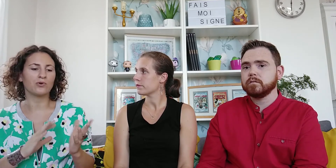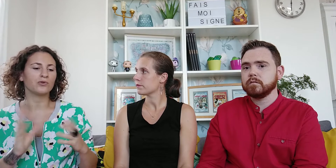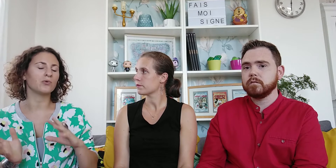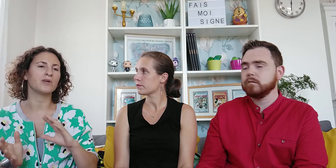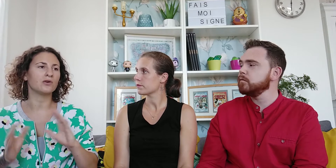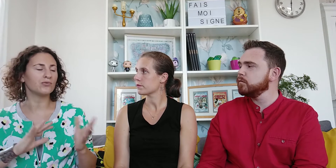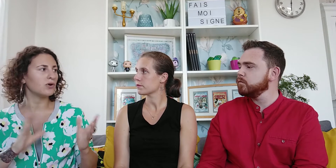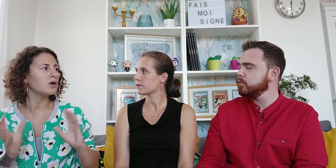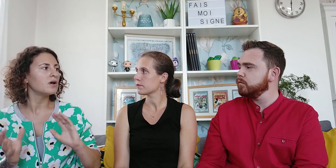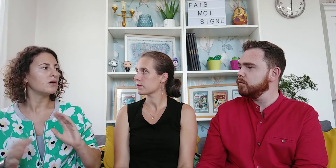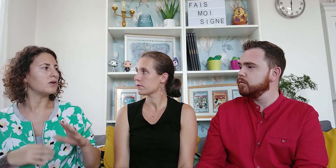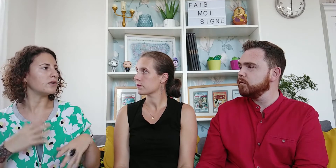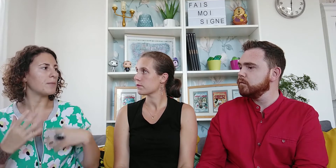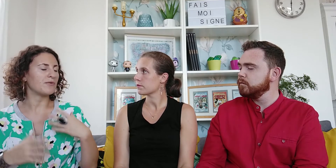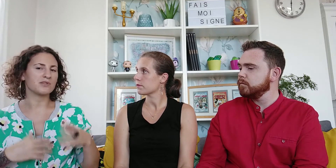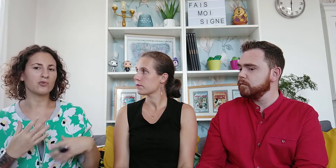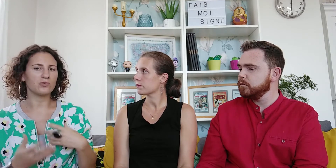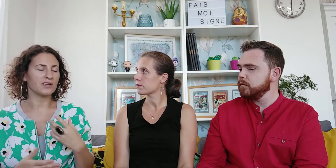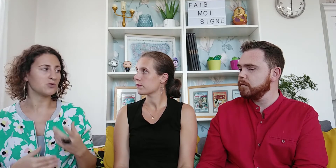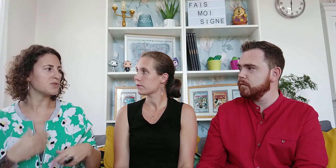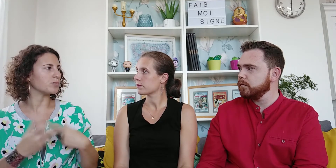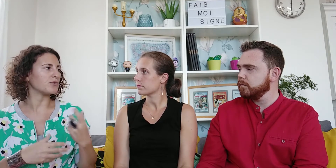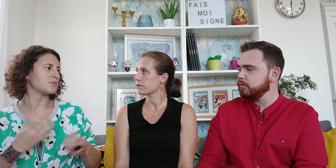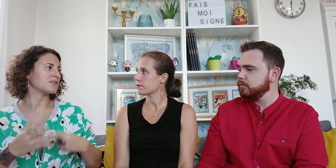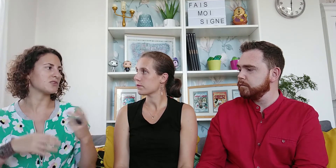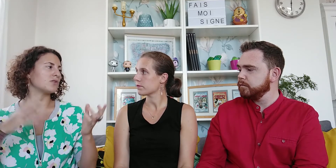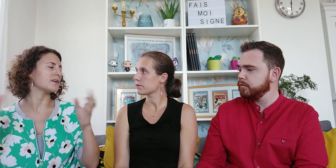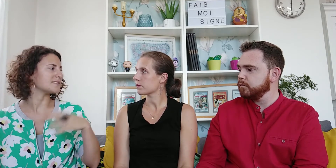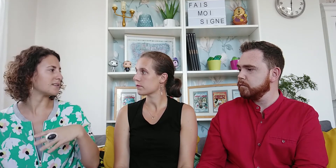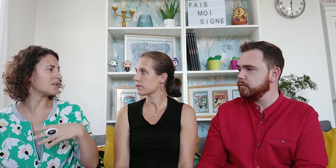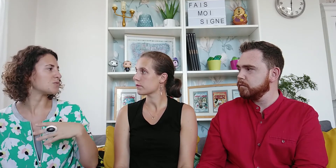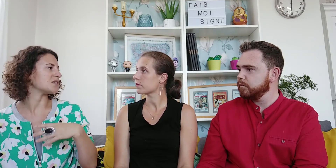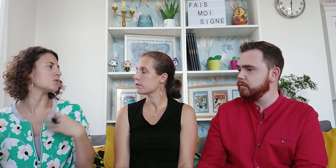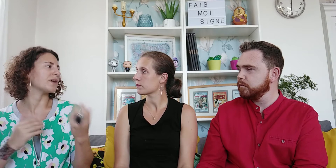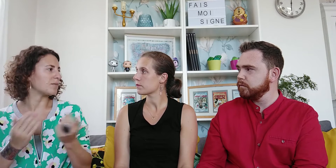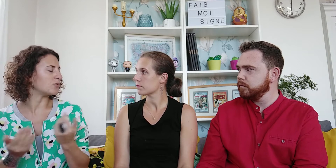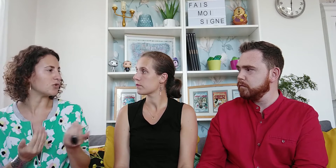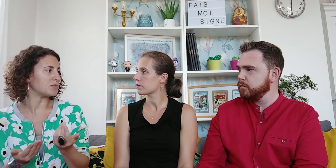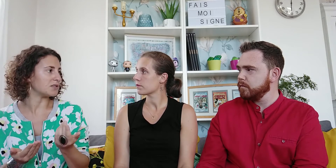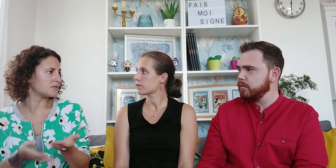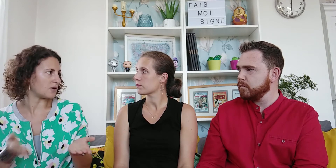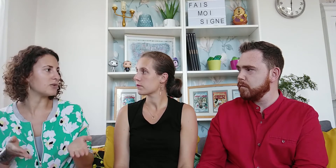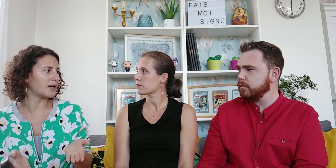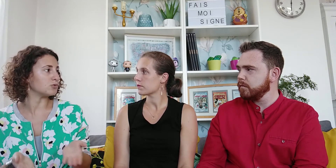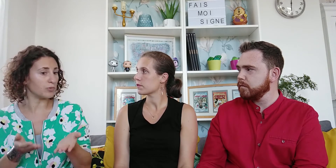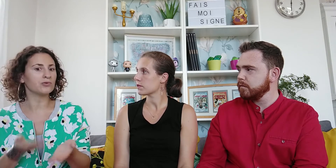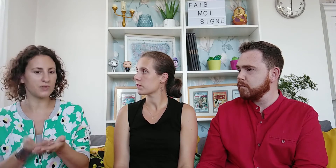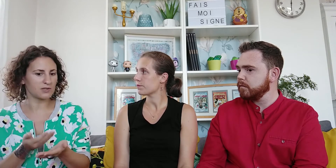on entend, oui, l'enfant, il n'y a pas forcément de communication, ils sont pas forcément intéressants avant un certain âge parce qu'ils sont pas capables de transmettre des choses. Alors que là, tu comprends que dès 3